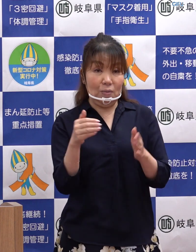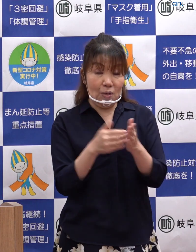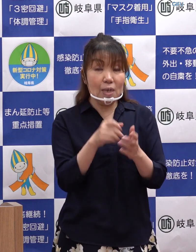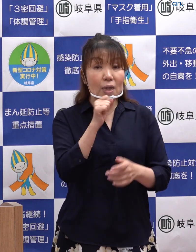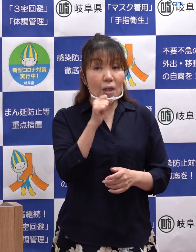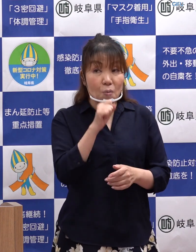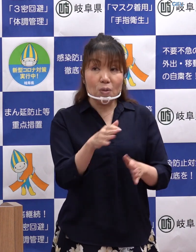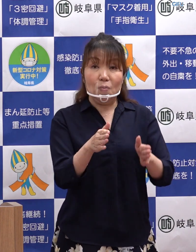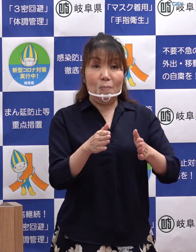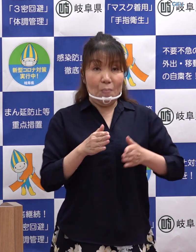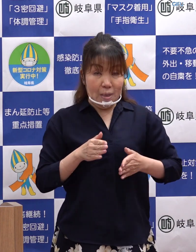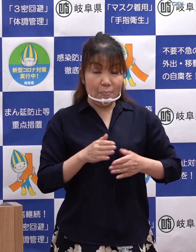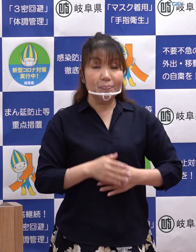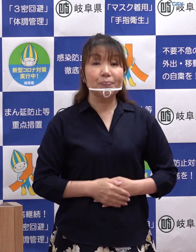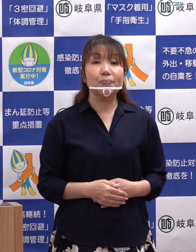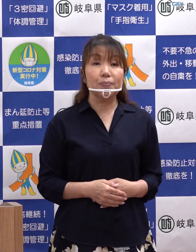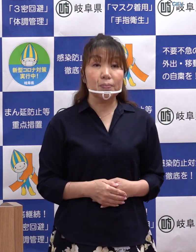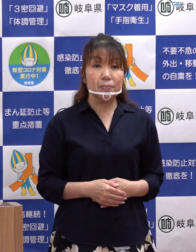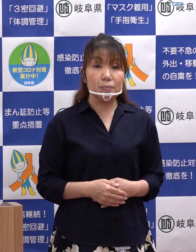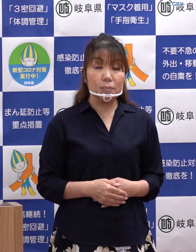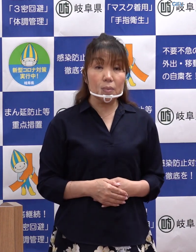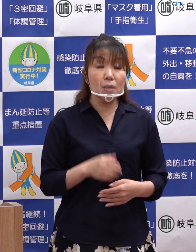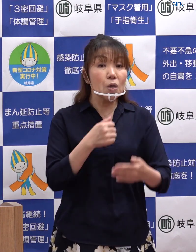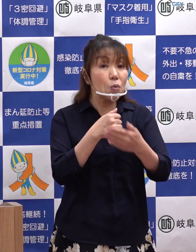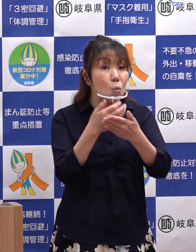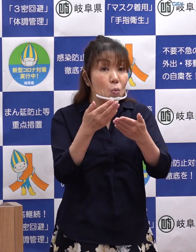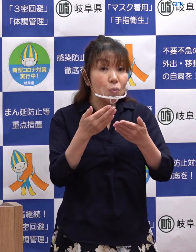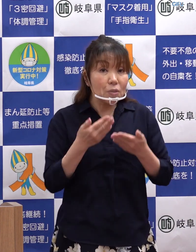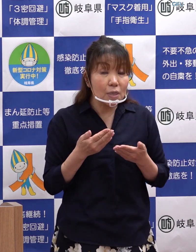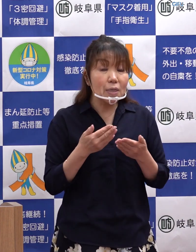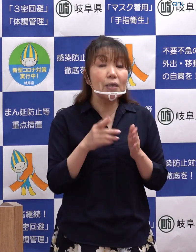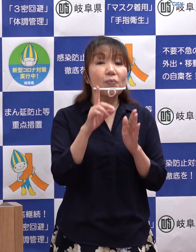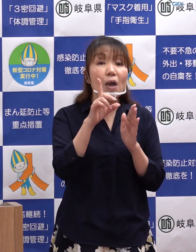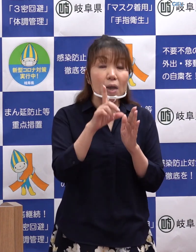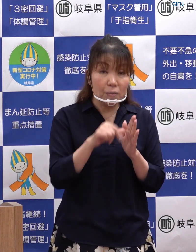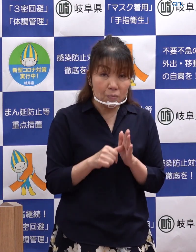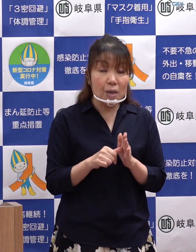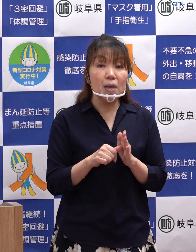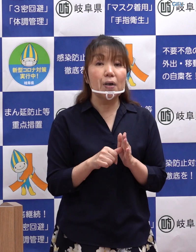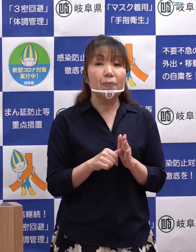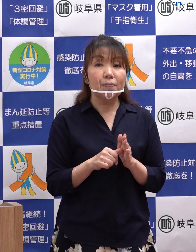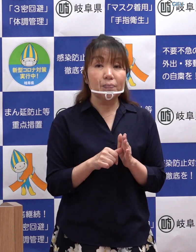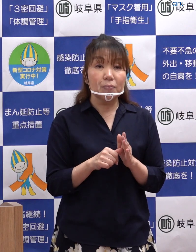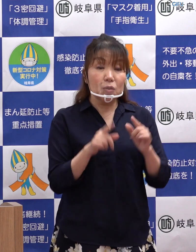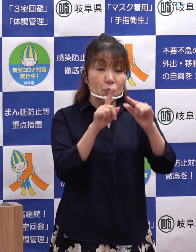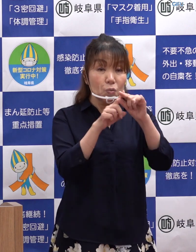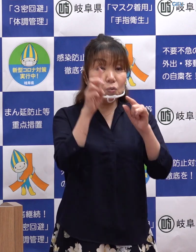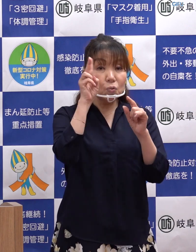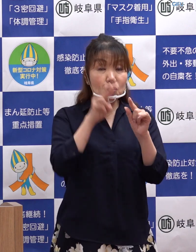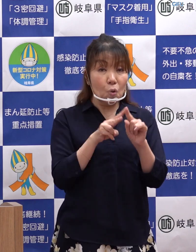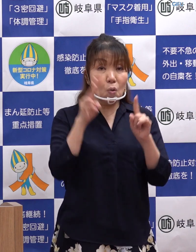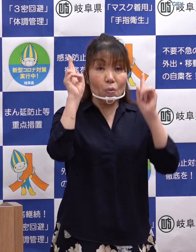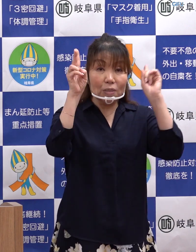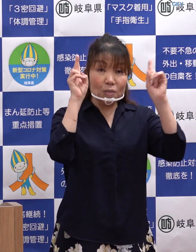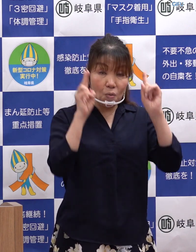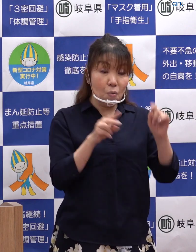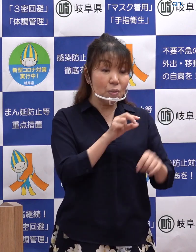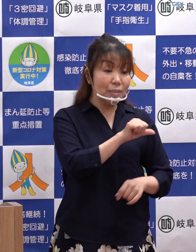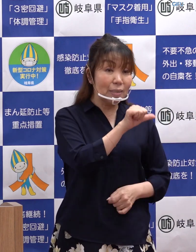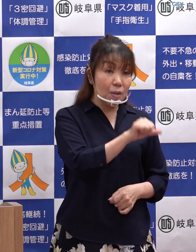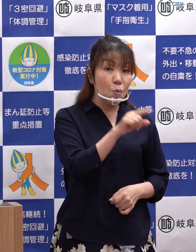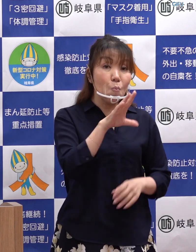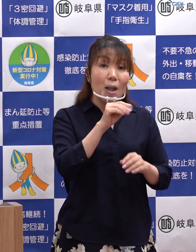粛ということでございます。で、ご協力いただける向きには、中小企業であれば 2.5 万円から 7.5 万